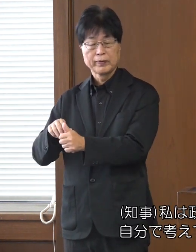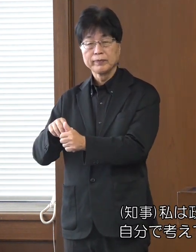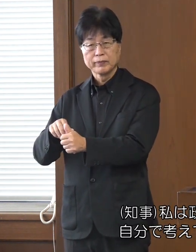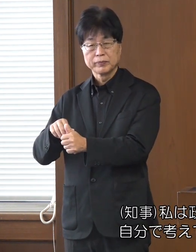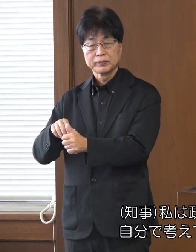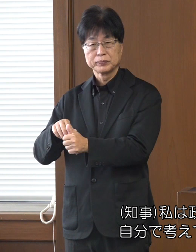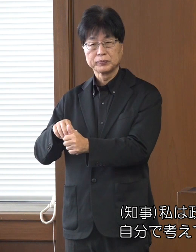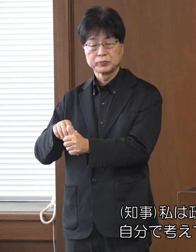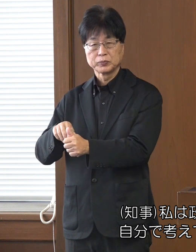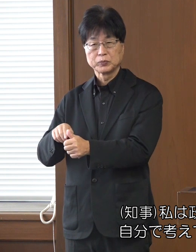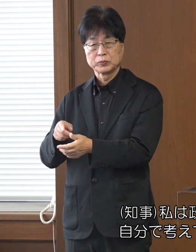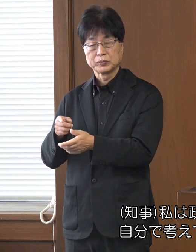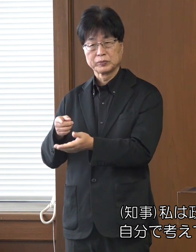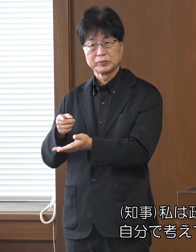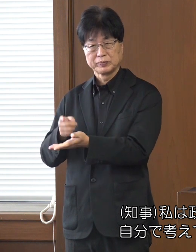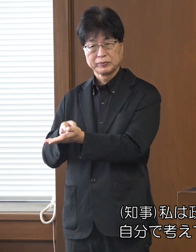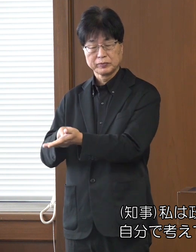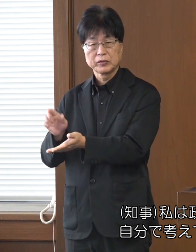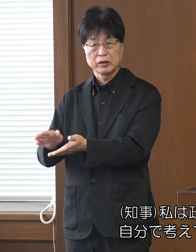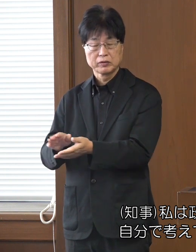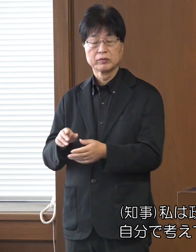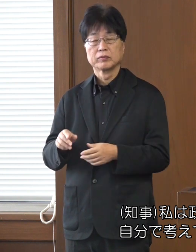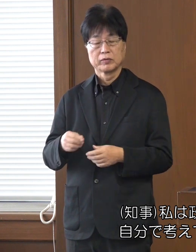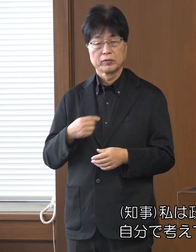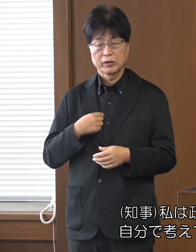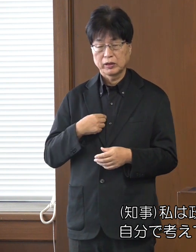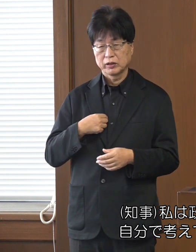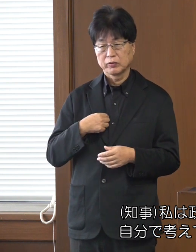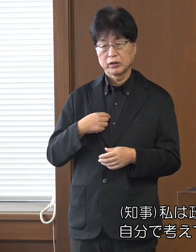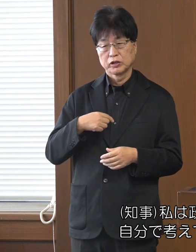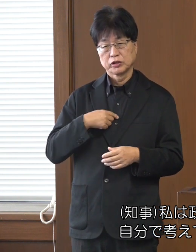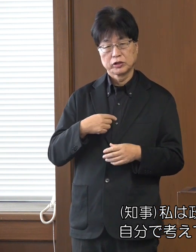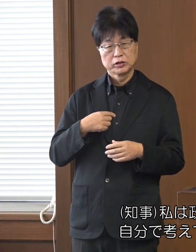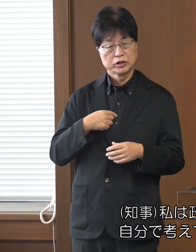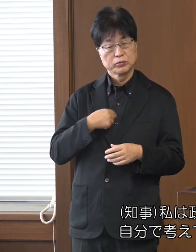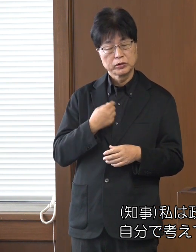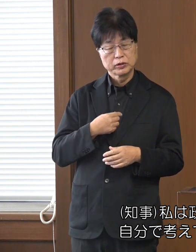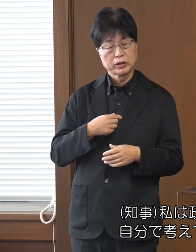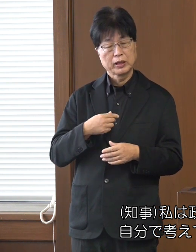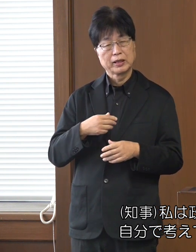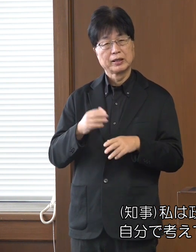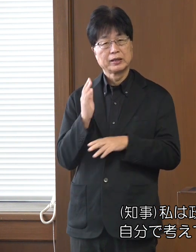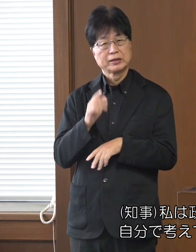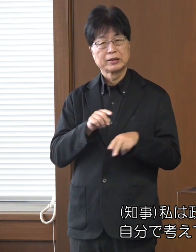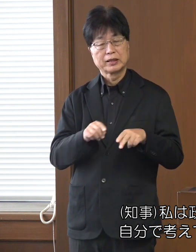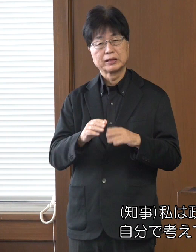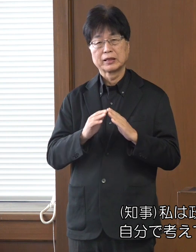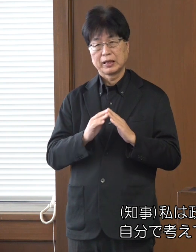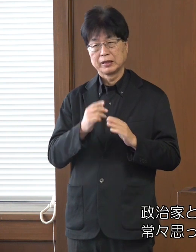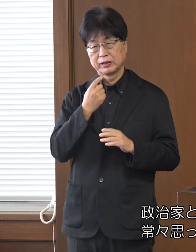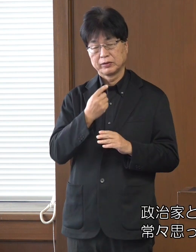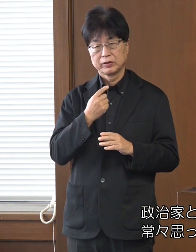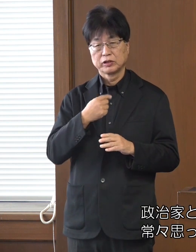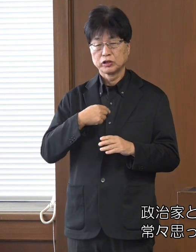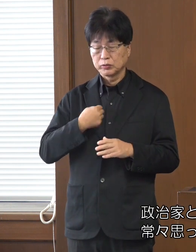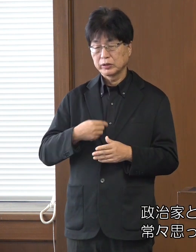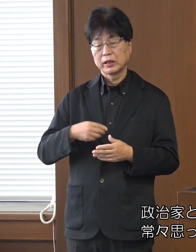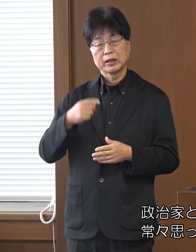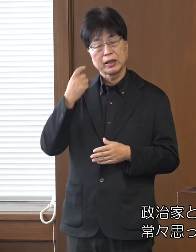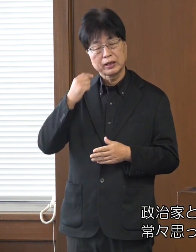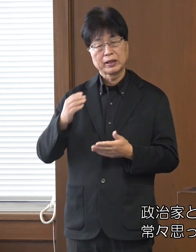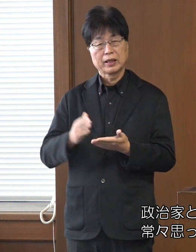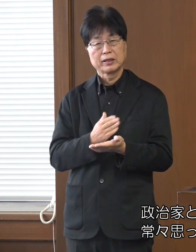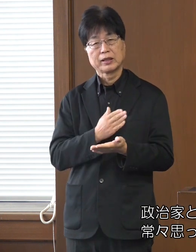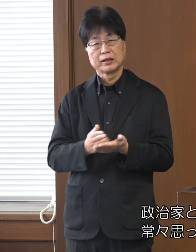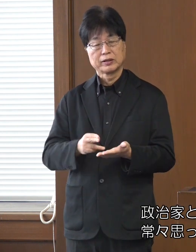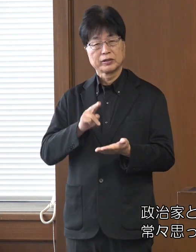私は政治家やっていて、自分で考えて判断していくっていうのが政治家として大